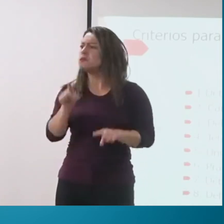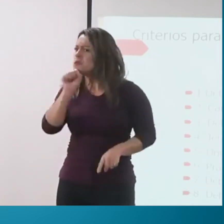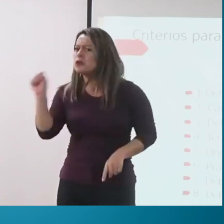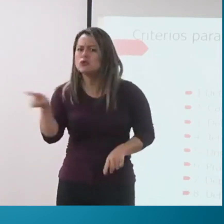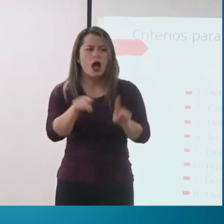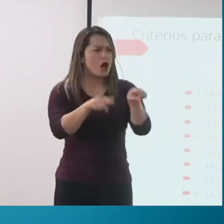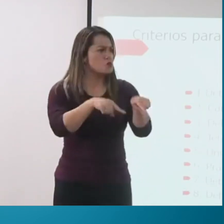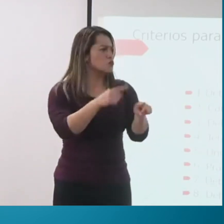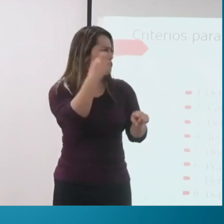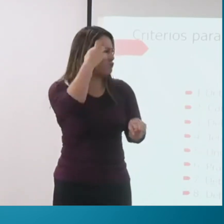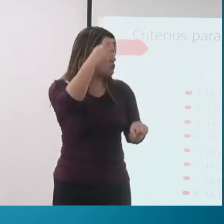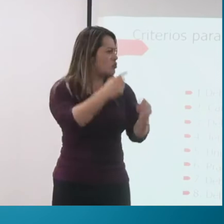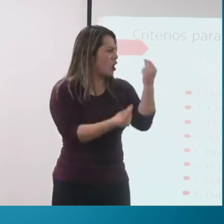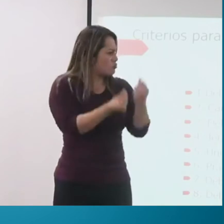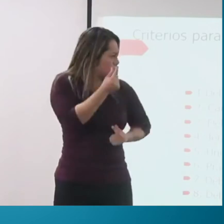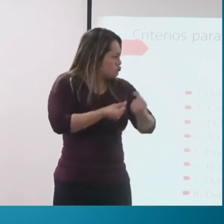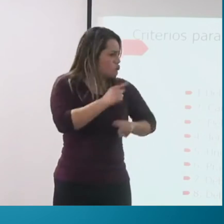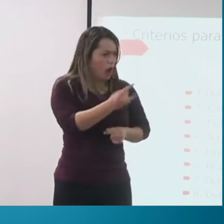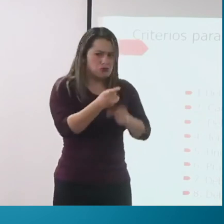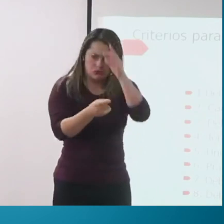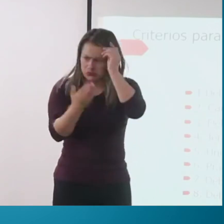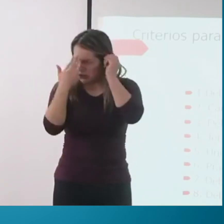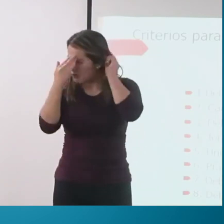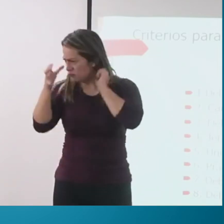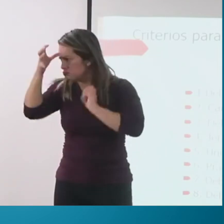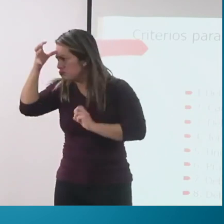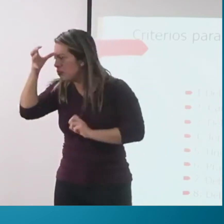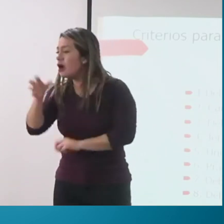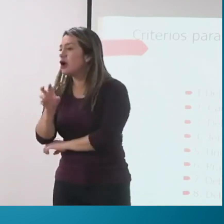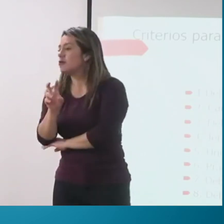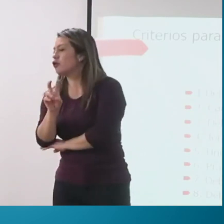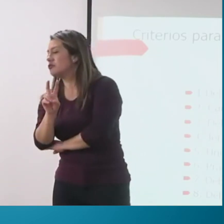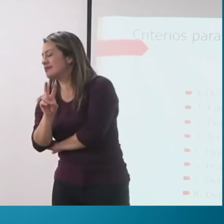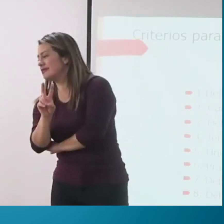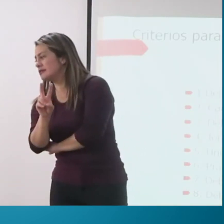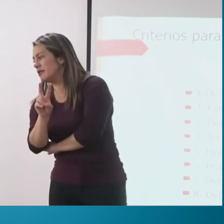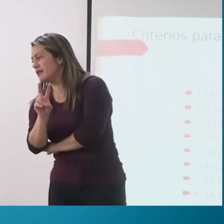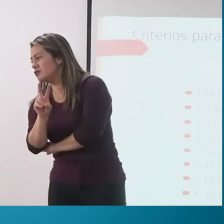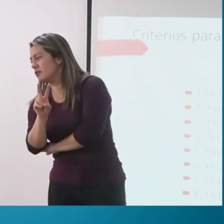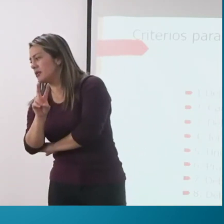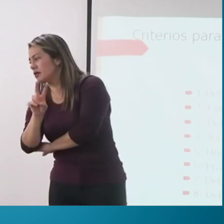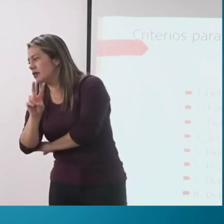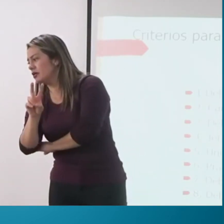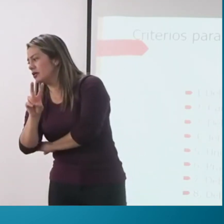contadores financieros en este auditorio saben que baremo es cuantificar.